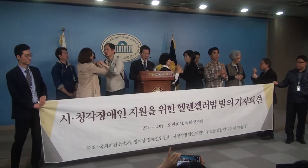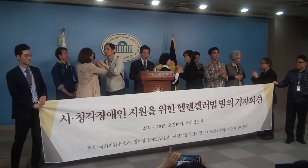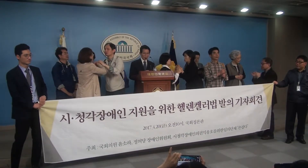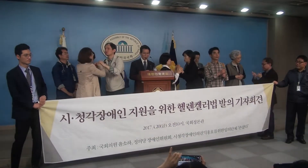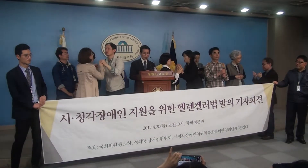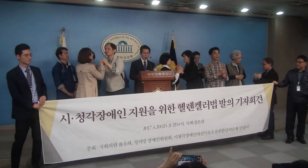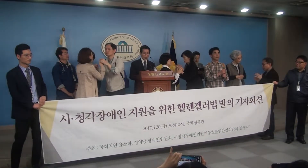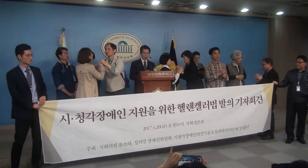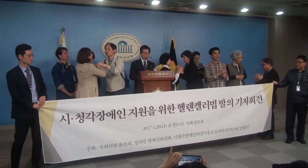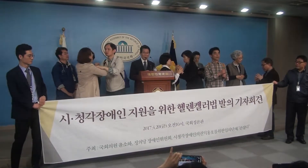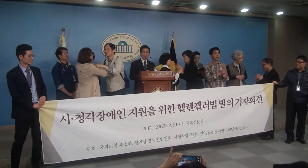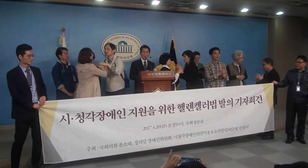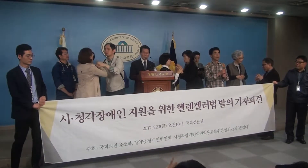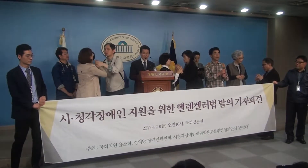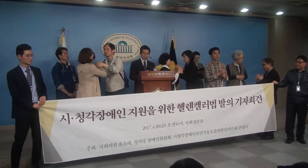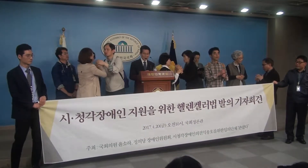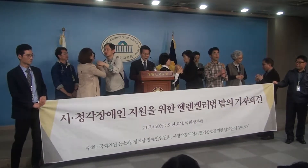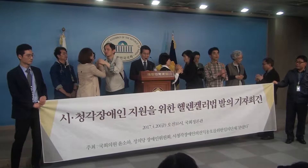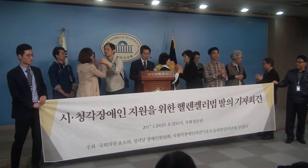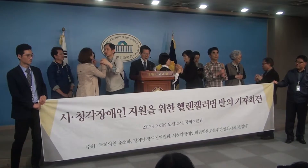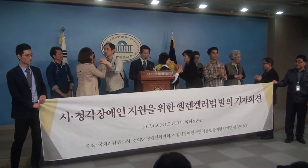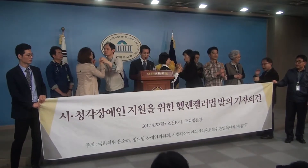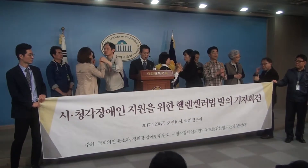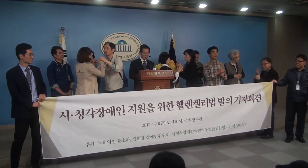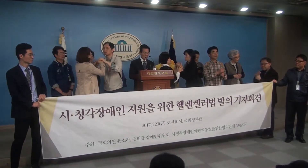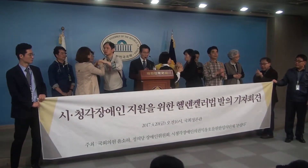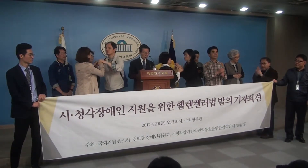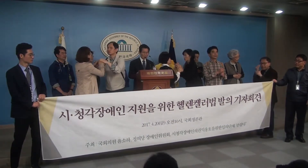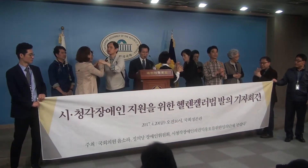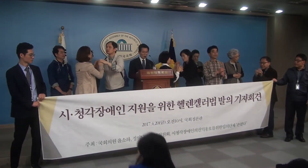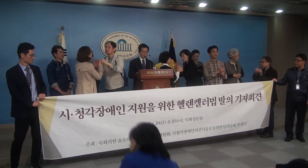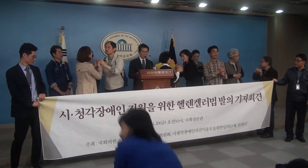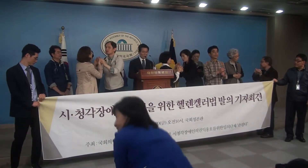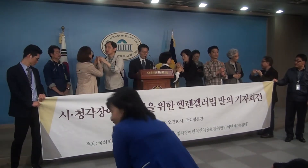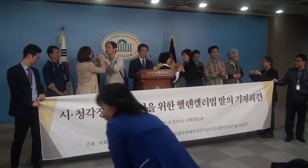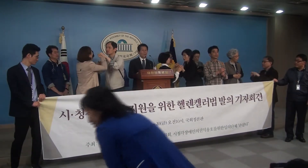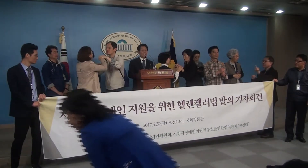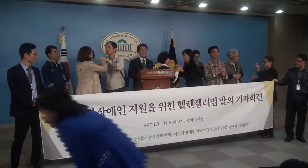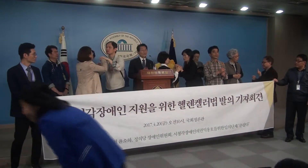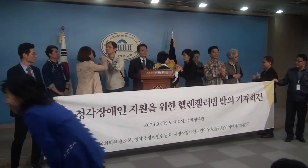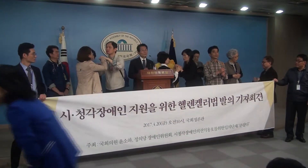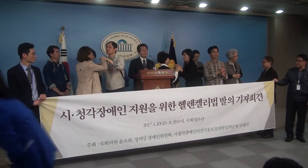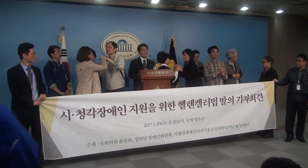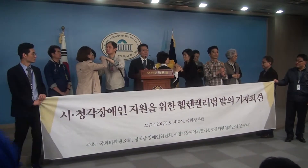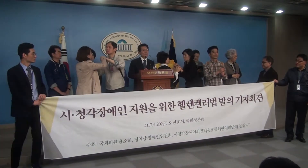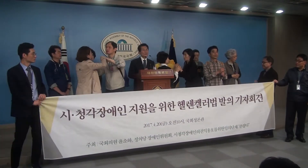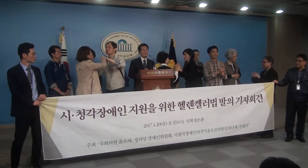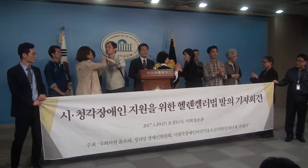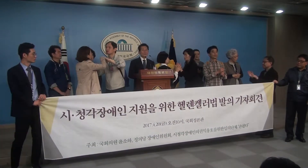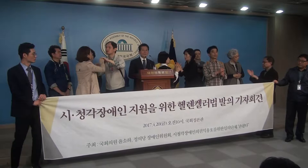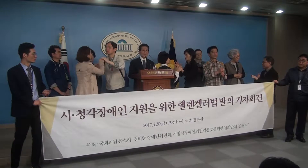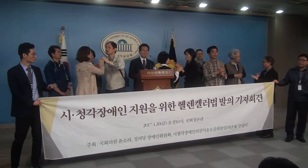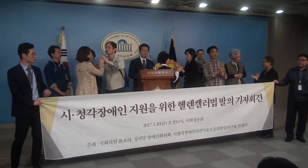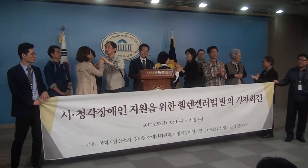수어통역사, 가족, 장애인개발원 서혜정 박사님, 정의당 장애인위원회가 함께 해주고 계십니다.